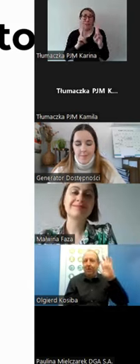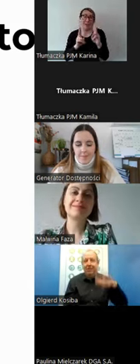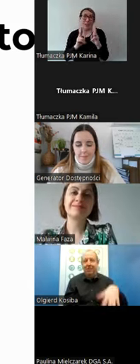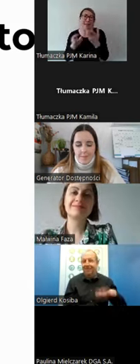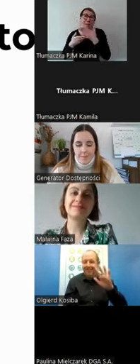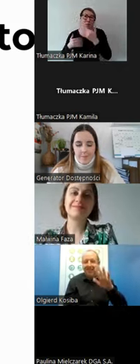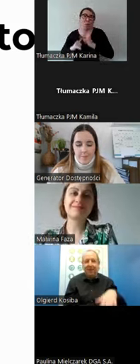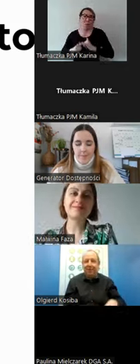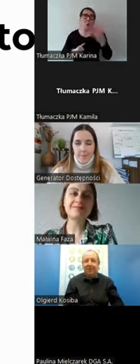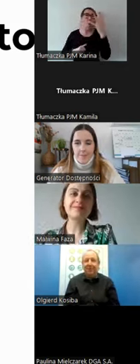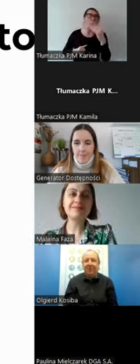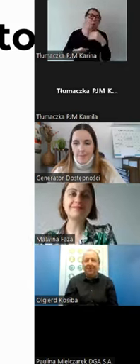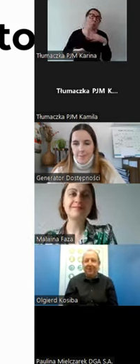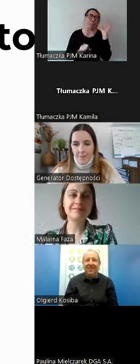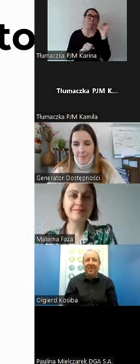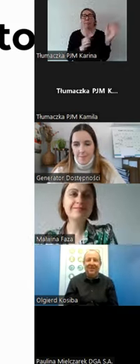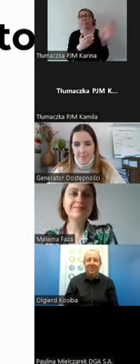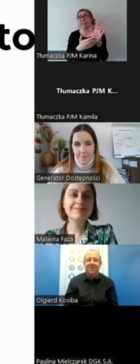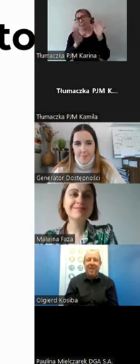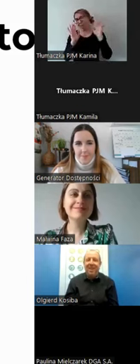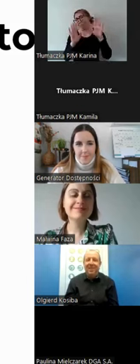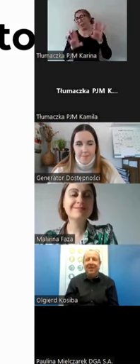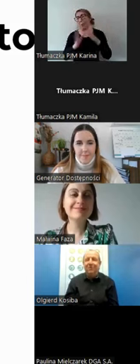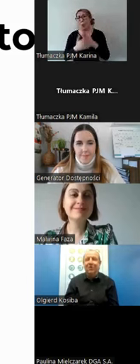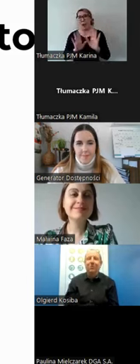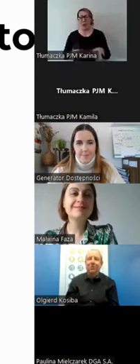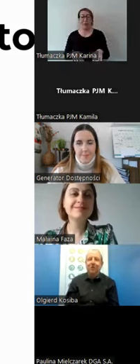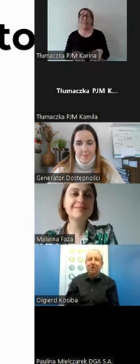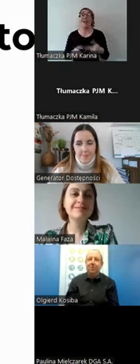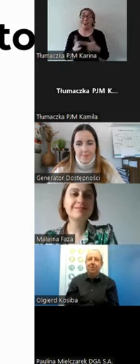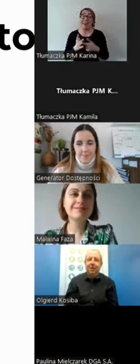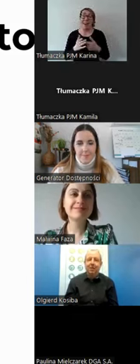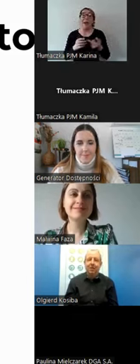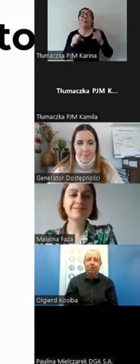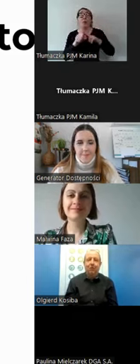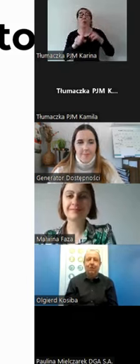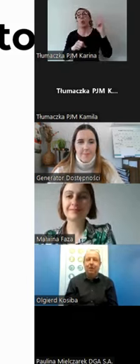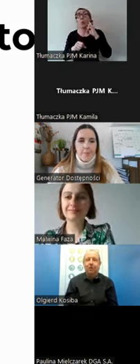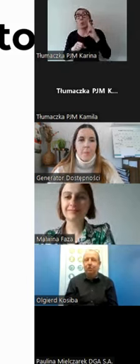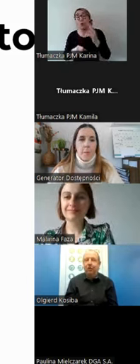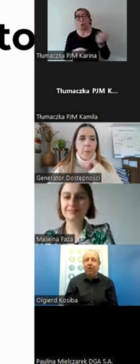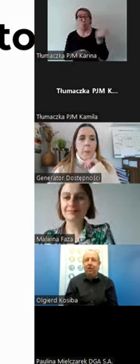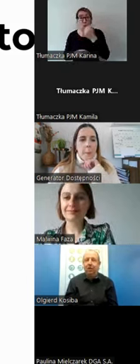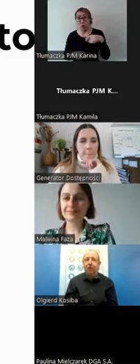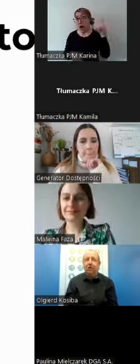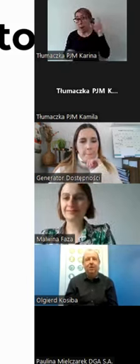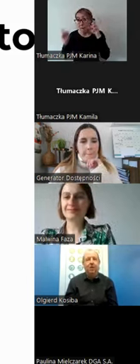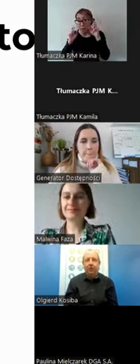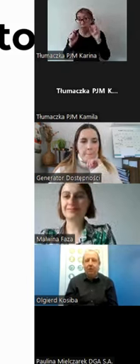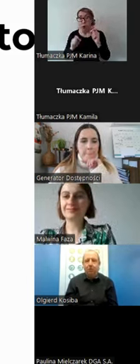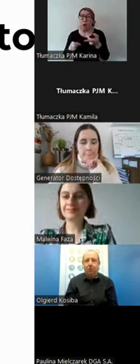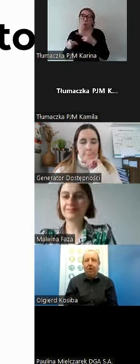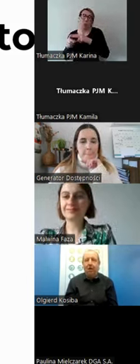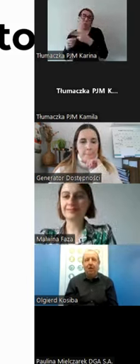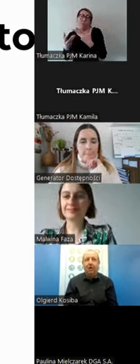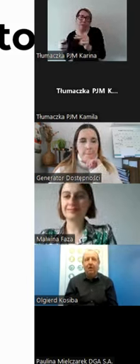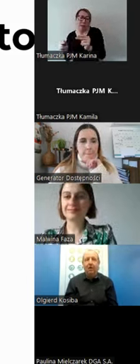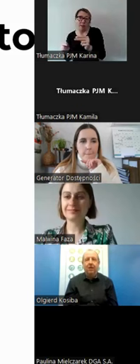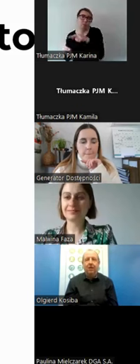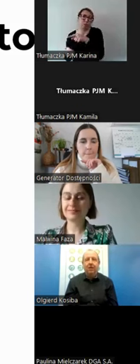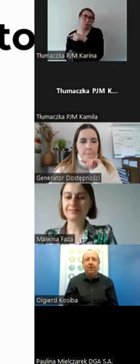a obraz jakoś sobie z tym poradzimy. Niektórzy głusi noszą aparaty słuchowe, niektórzy nie. To jest ich wybór